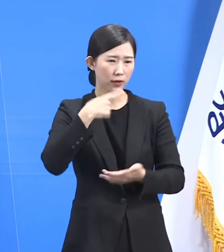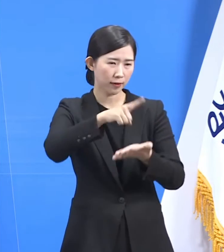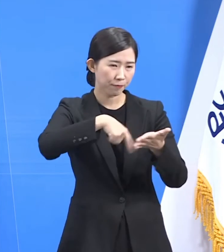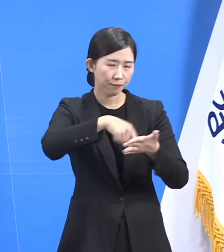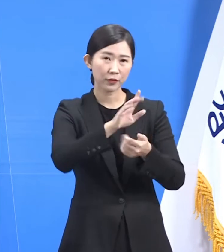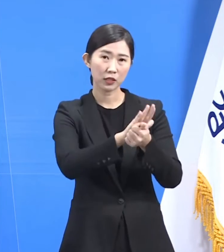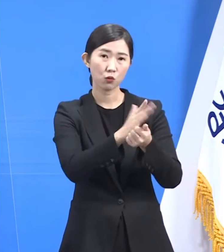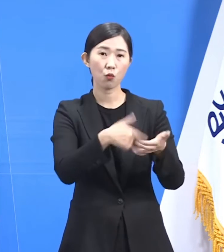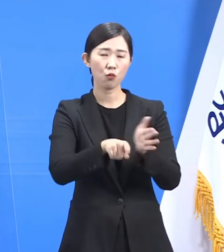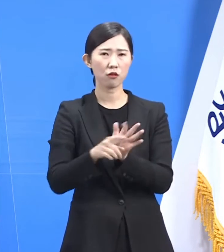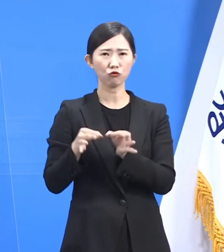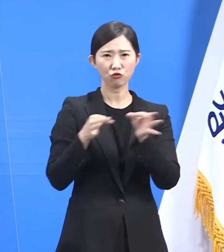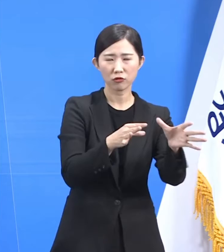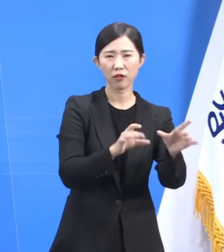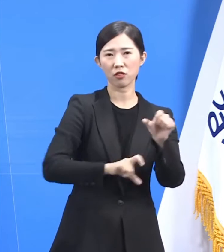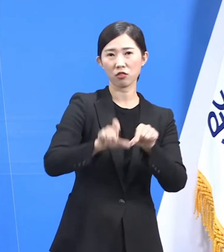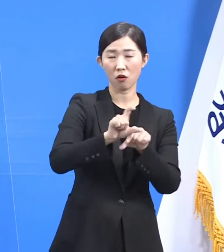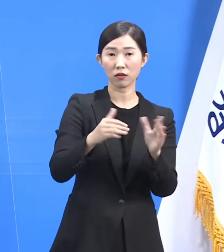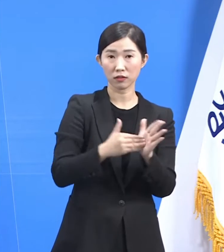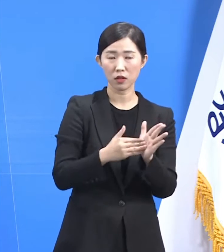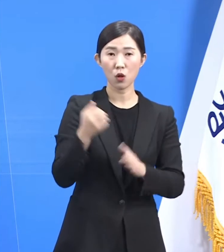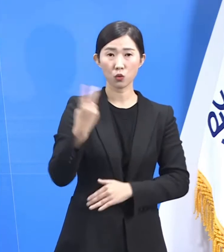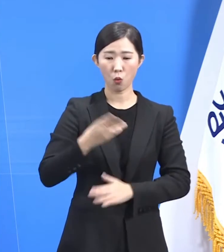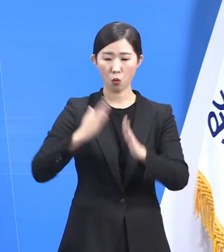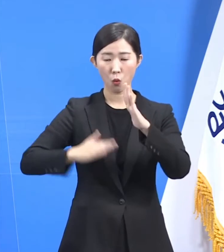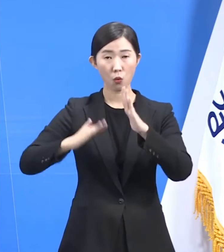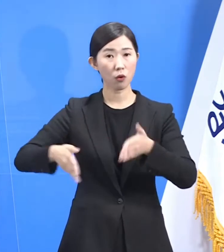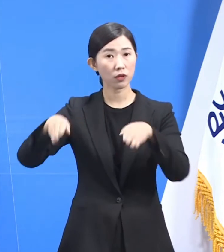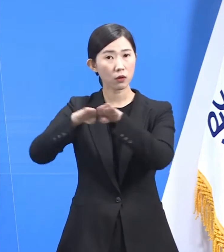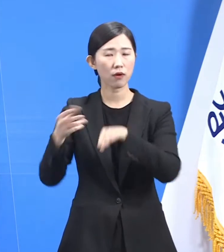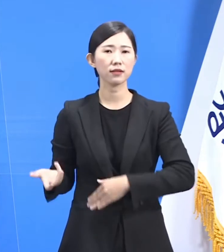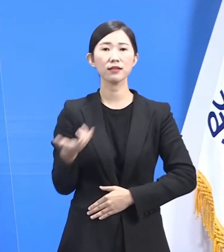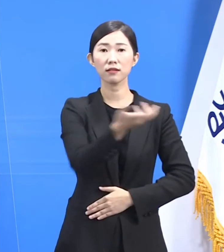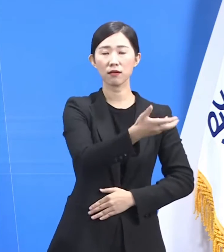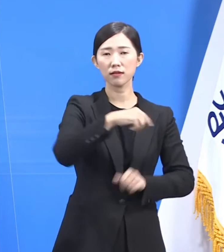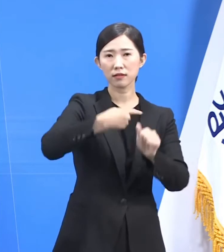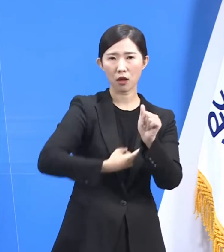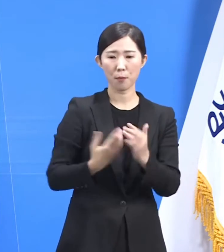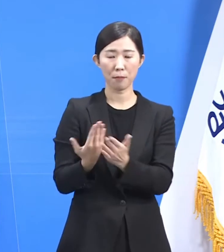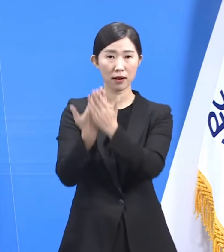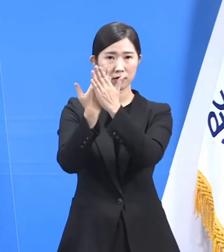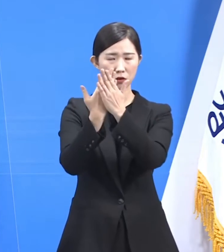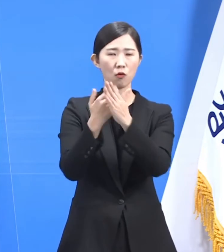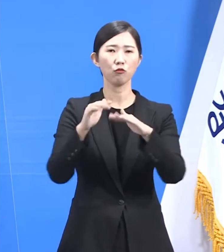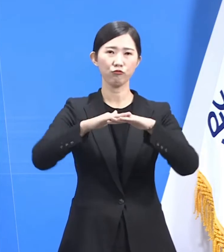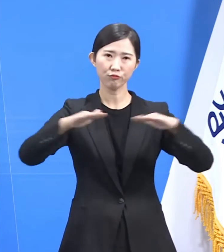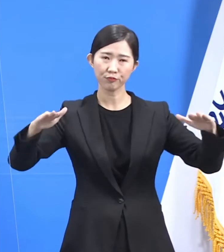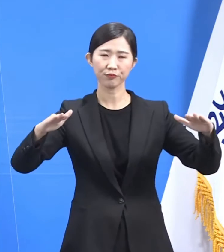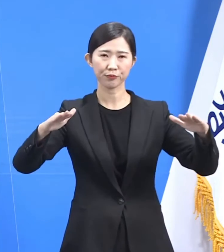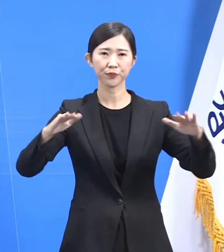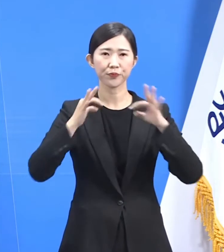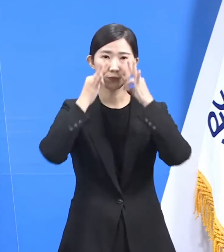강화했고 공공기관 이전을 추진해서 균형 발전을 도모했습니다.